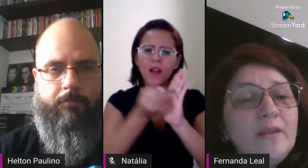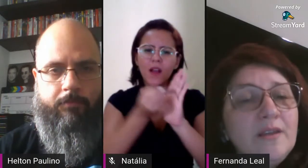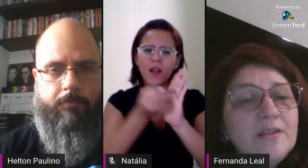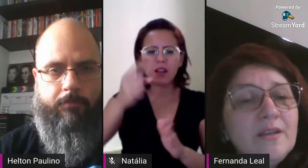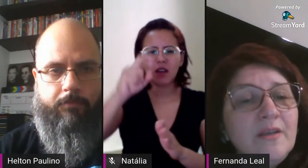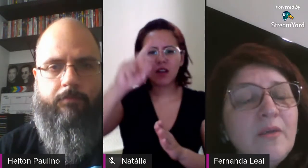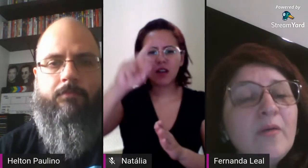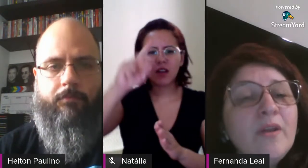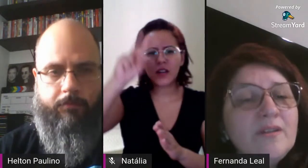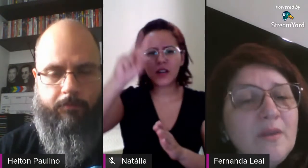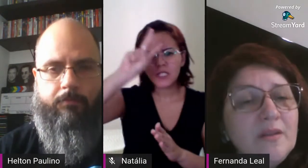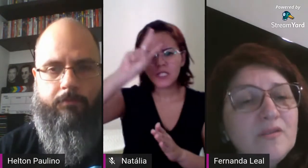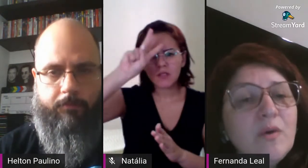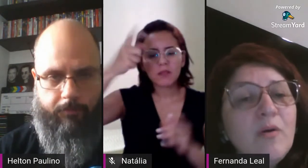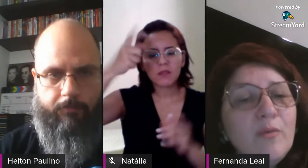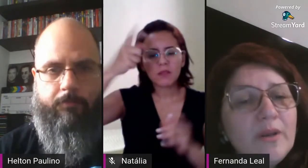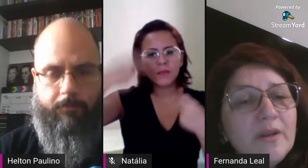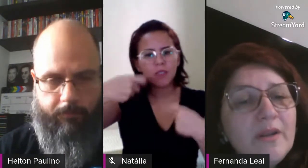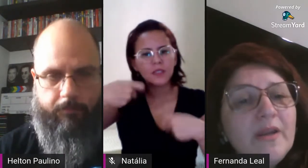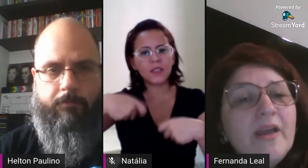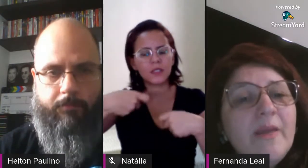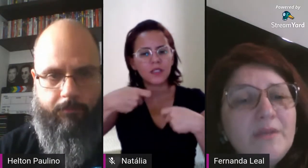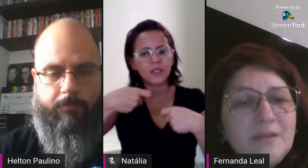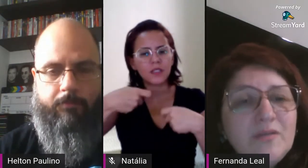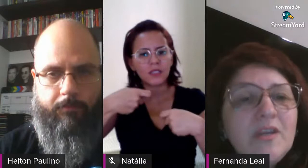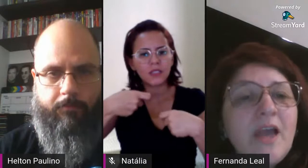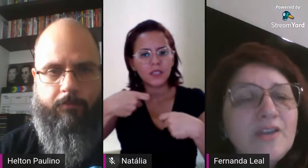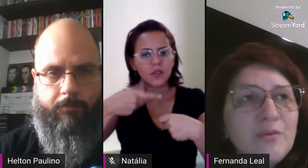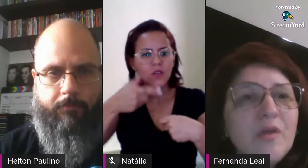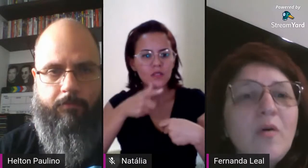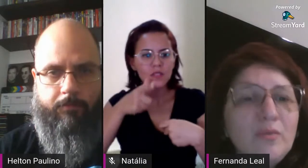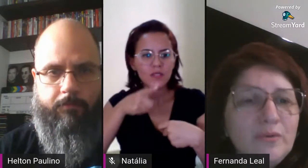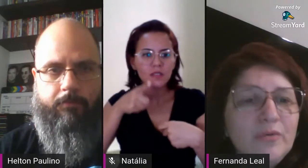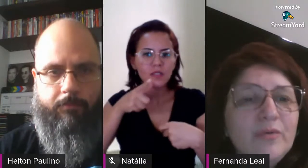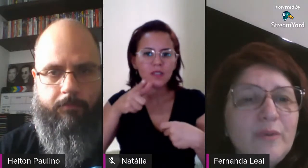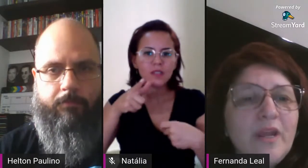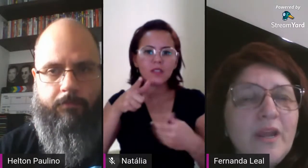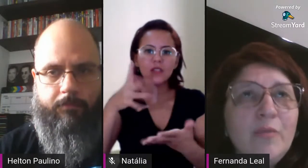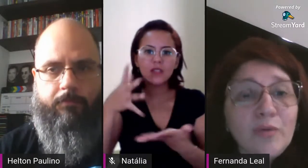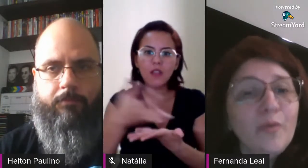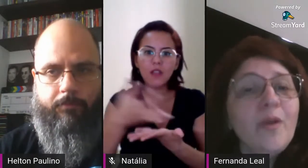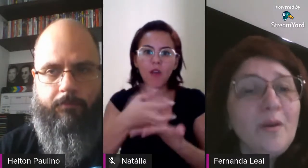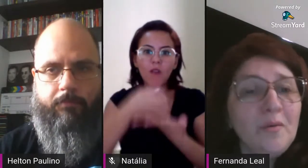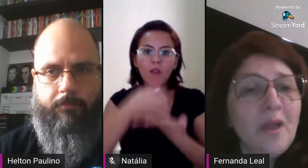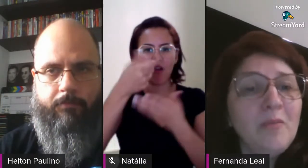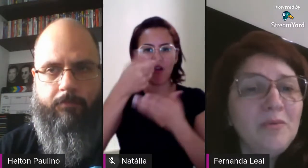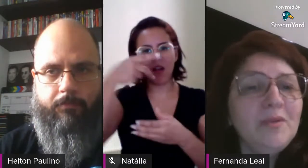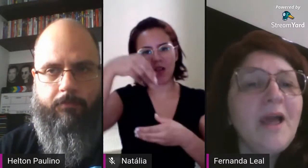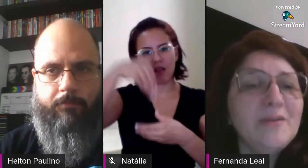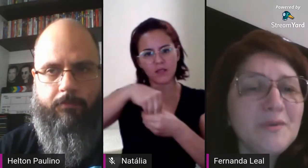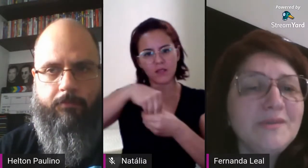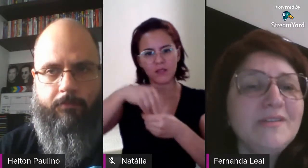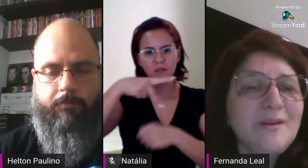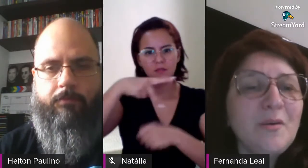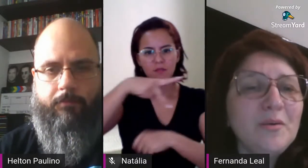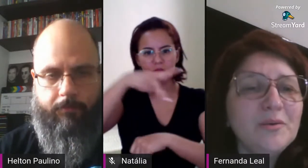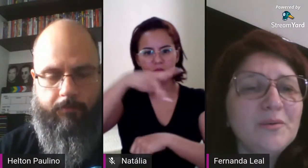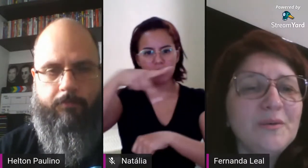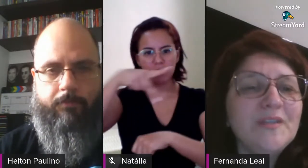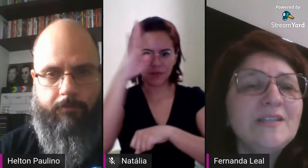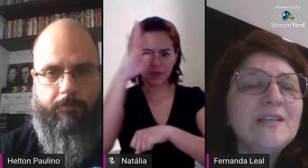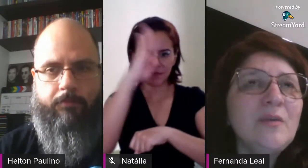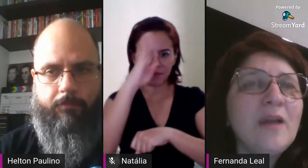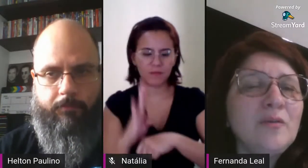entre o artista e o reconhecimento de sua obra. É preciso que haja um encontro, não é? É muito cruel, é muito trágico esse